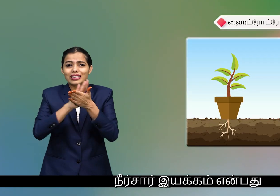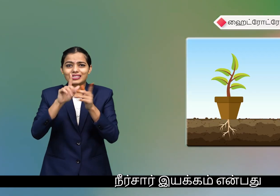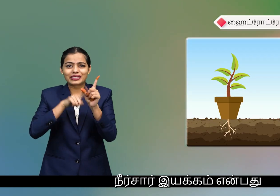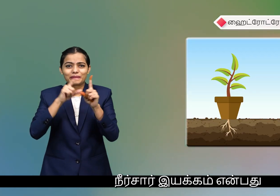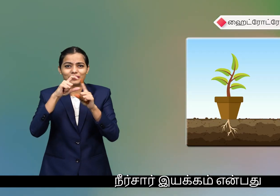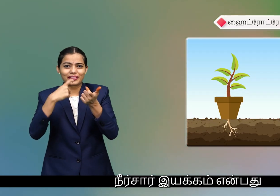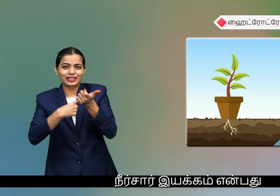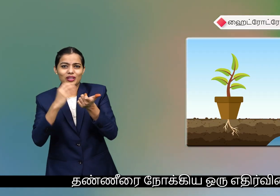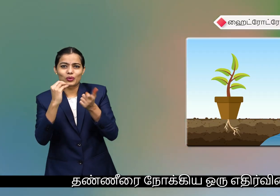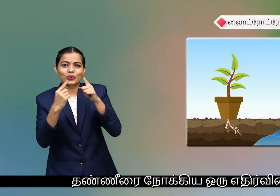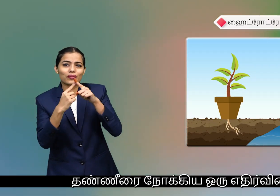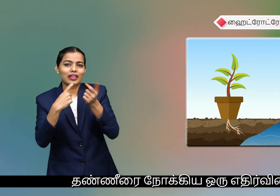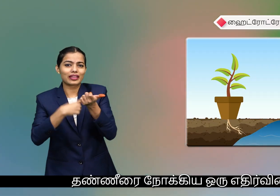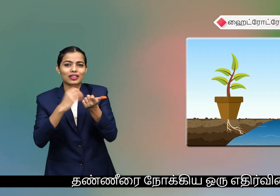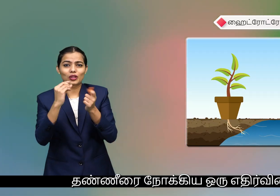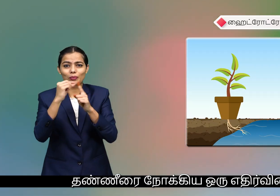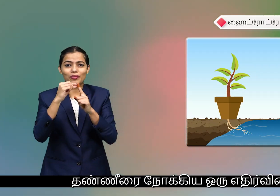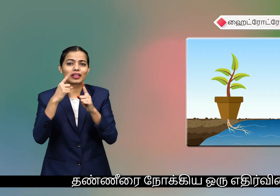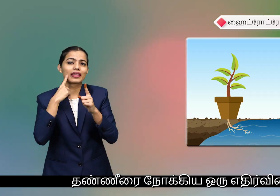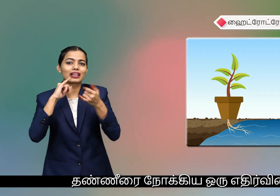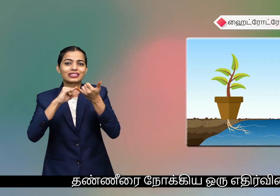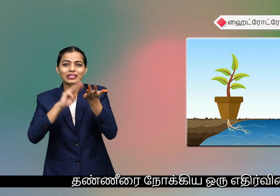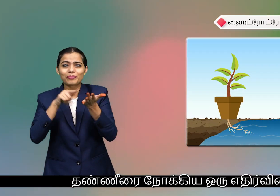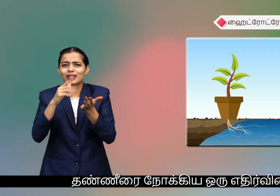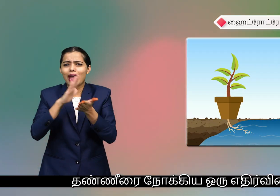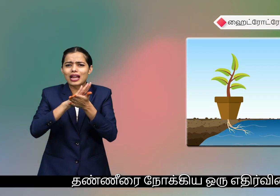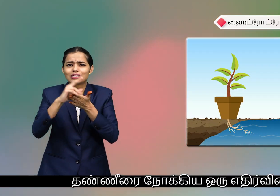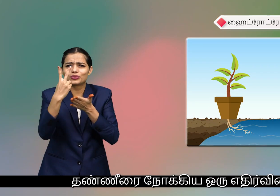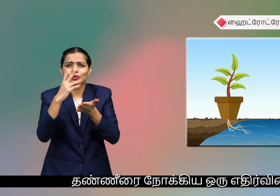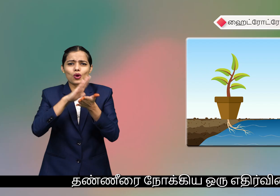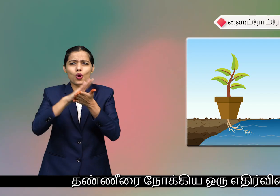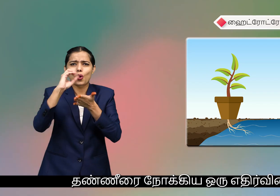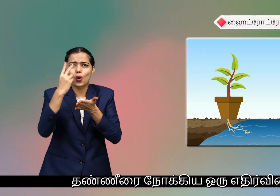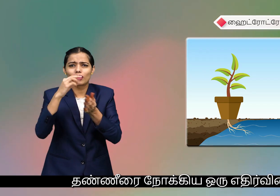நீர்சார் இயக்கம் என்பது தண்ணீரை நோக்கிய ஒரு எதிர்வினை.